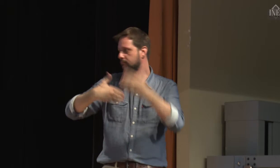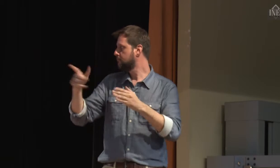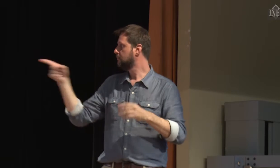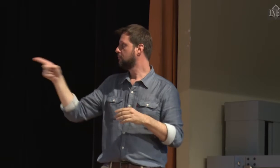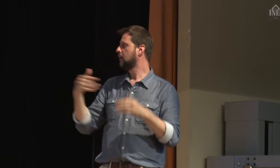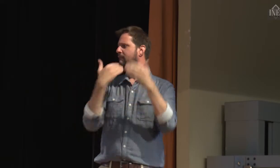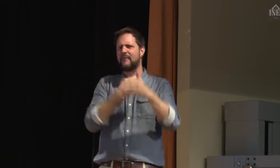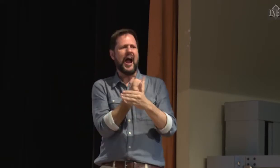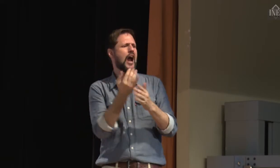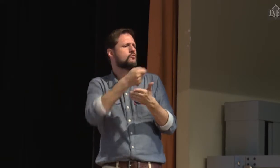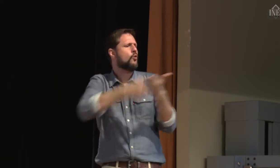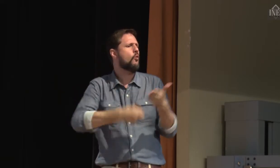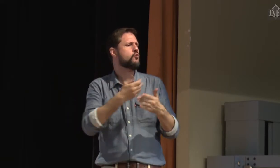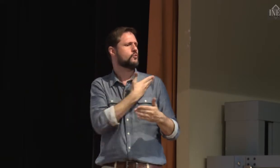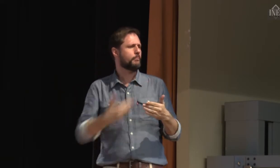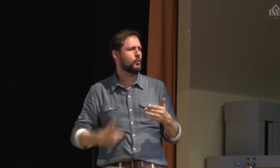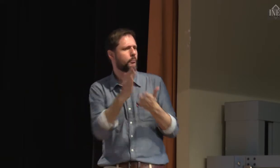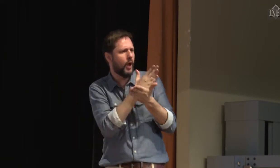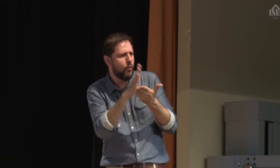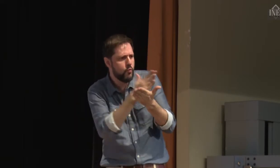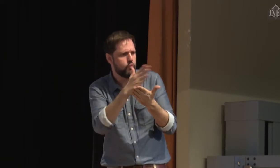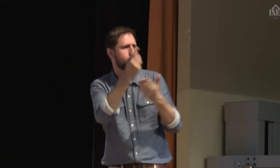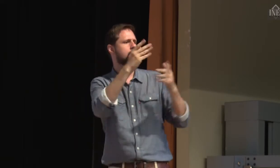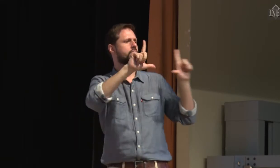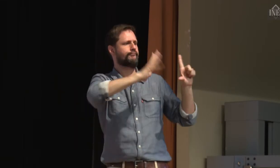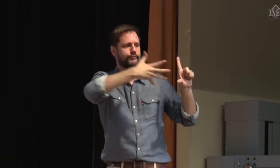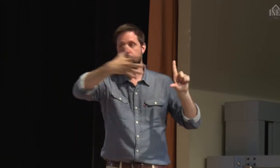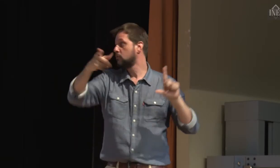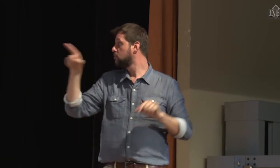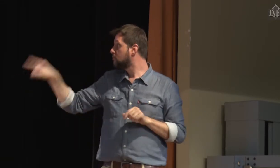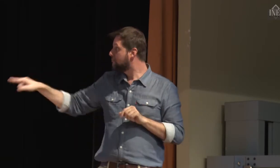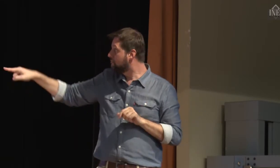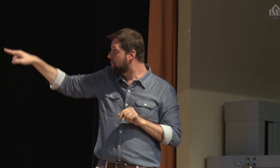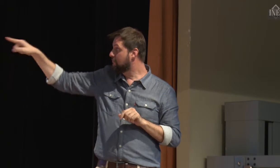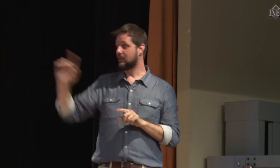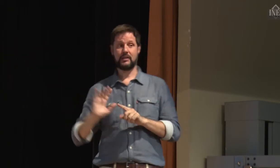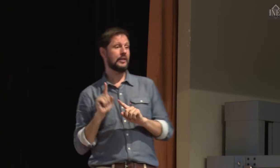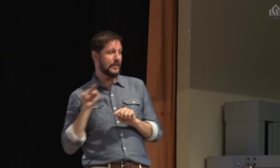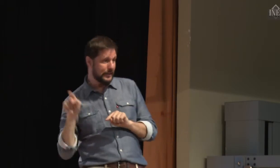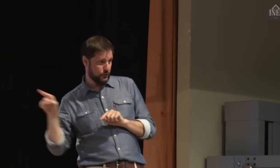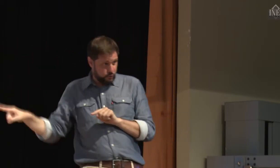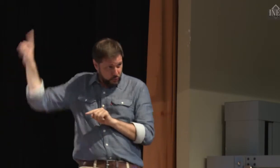teve um vestibular na UFSC também, em alguns concursos públicos